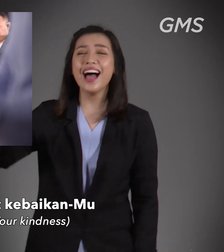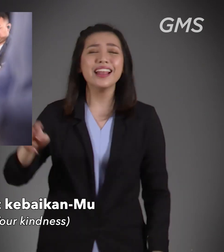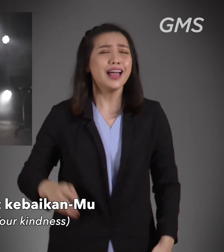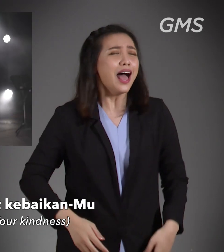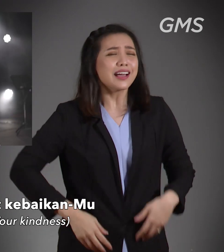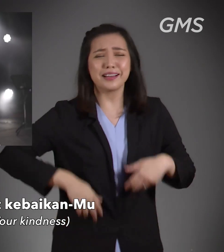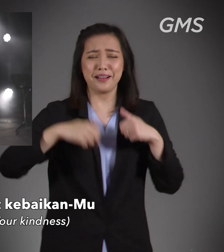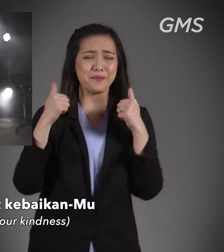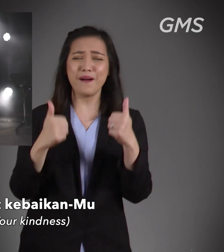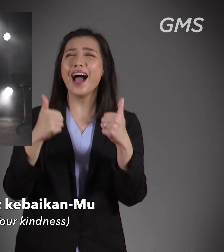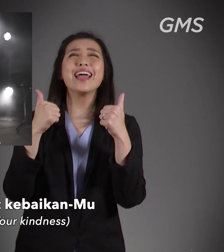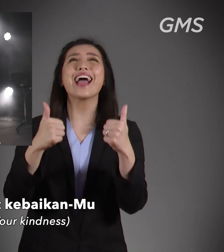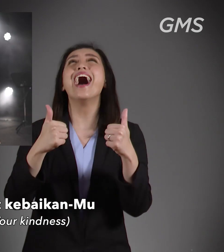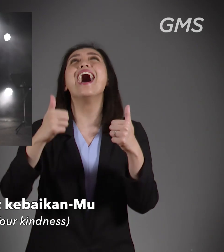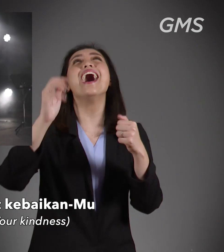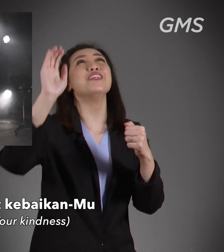kulihat